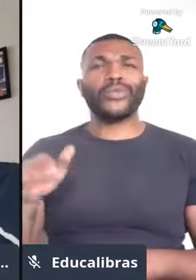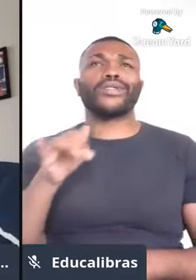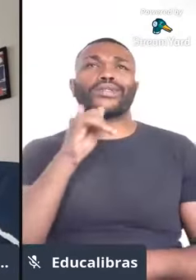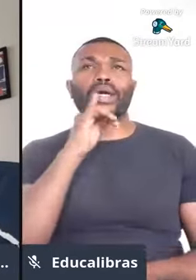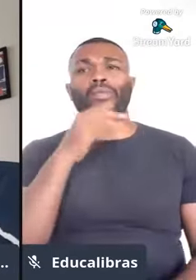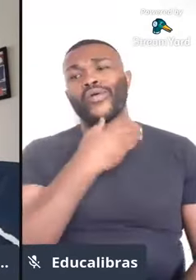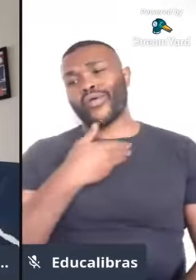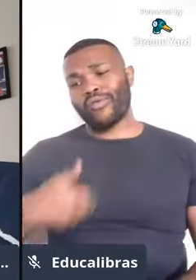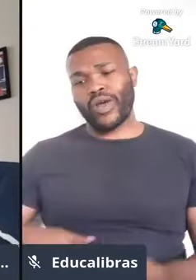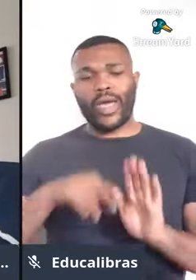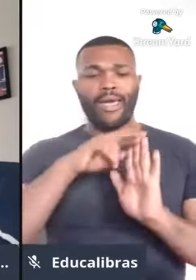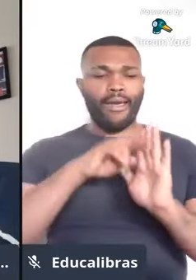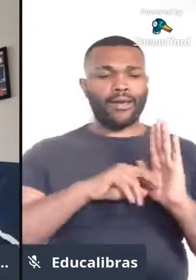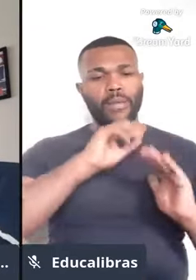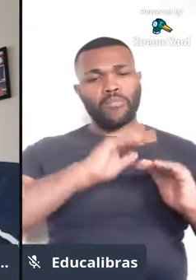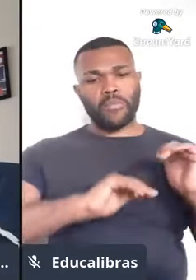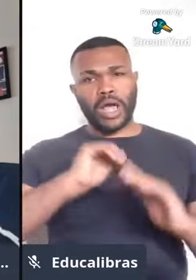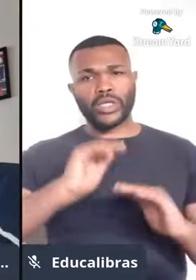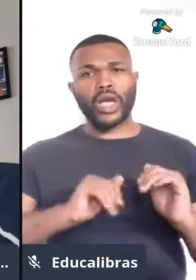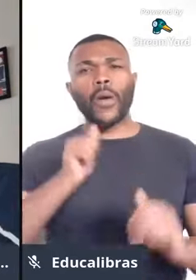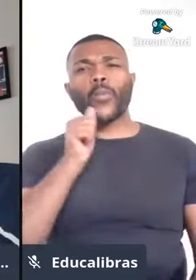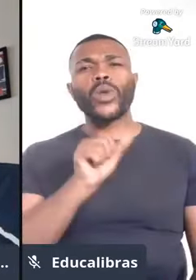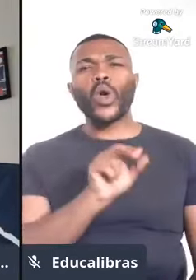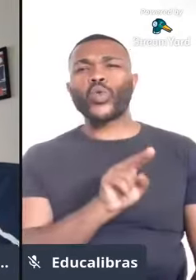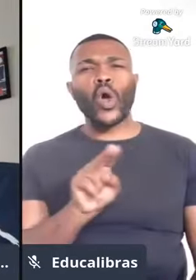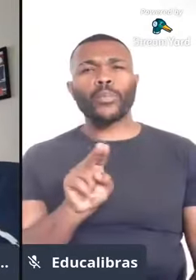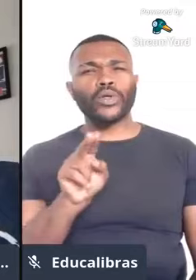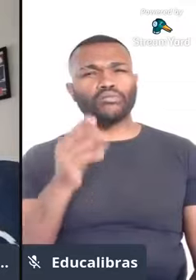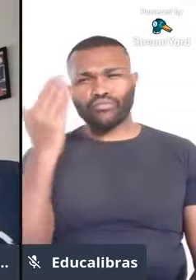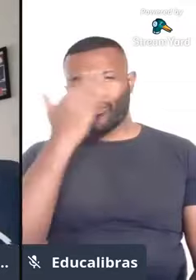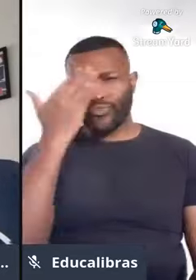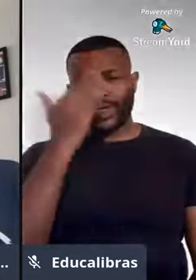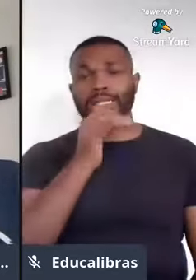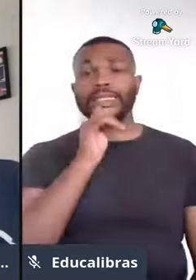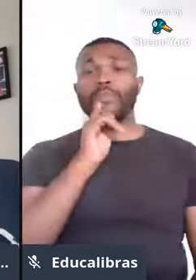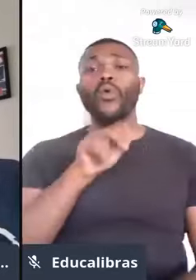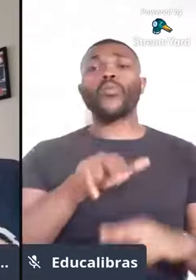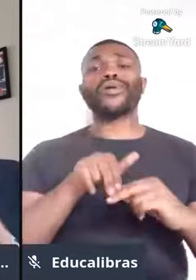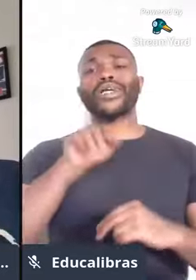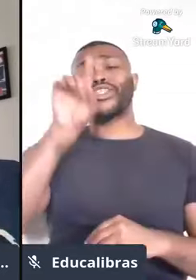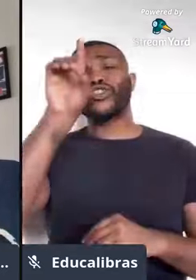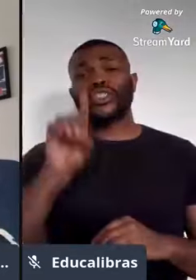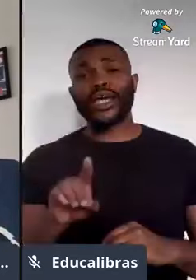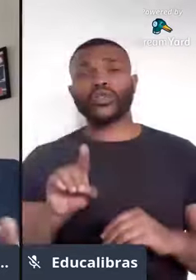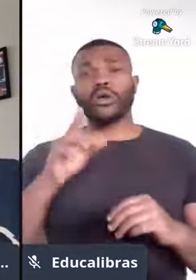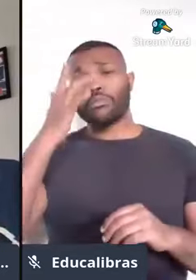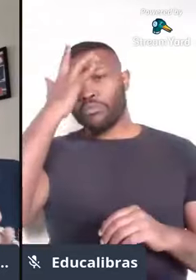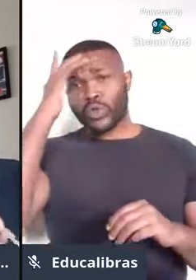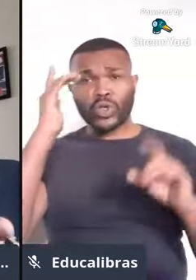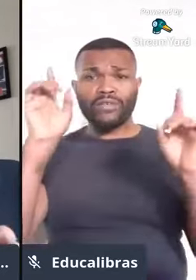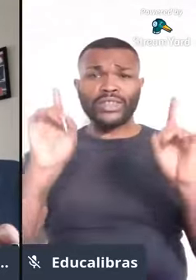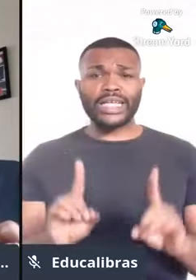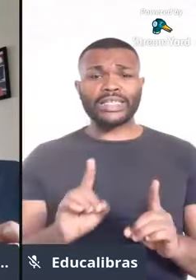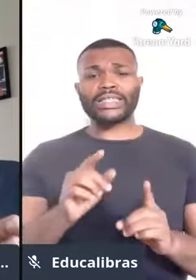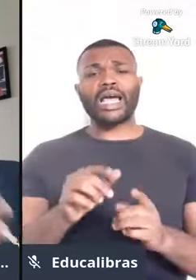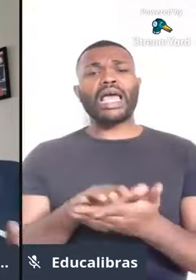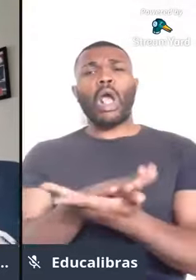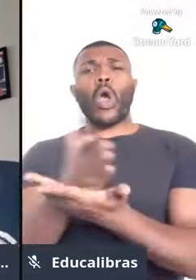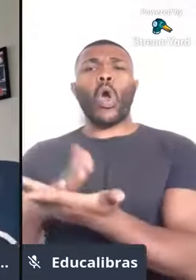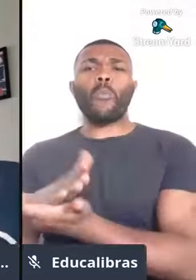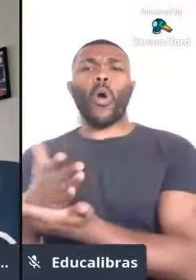uma pessoa que, desculpa, eu não consegui ver o nome, disse por que o direito da pessoa com deficiência incomoda tanto. É porque, na verdade, existe